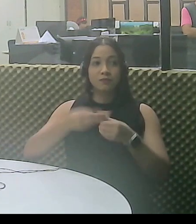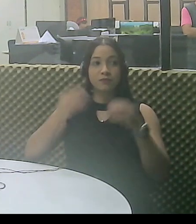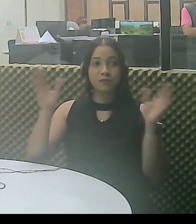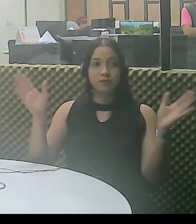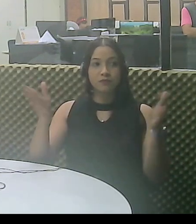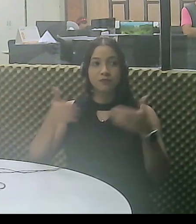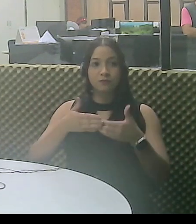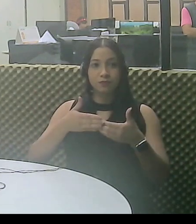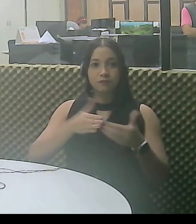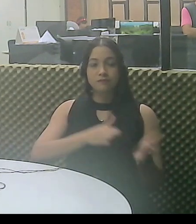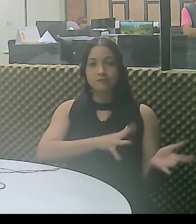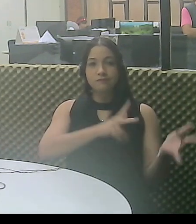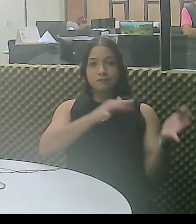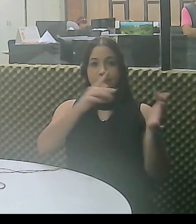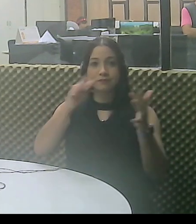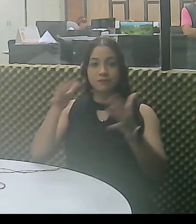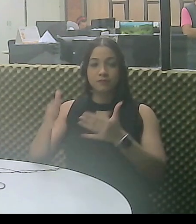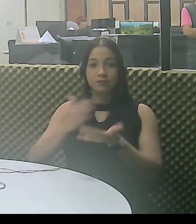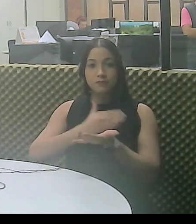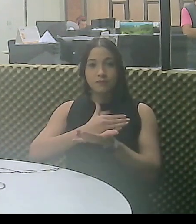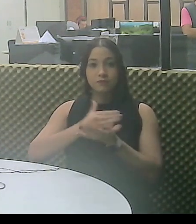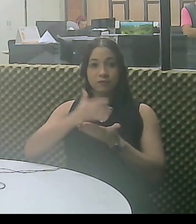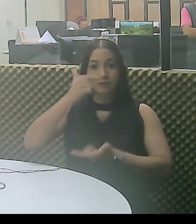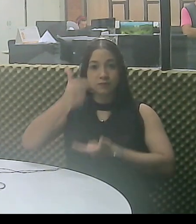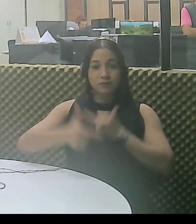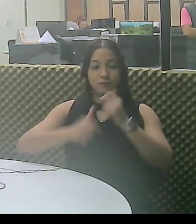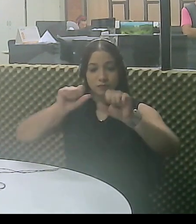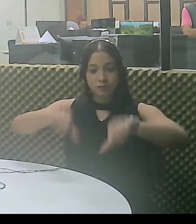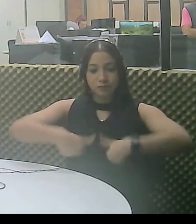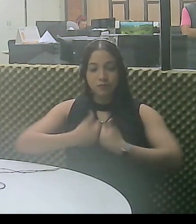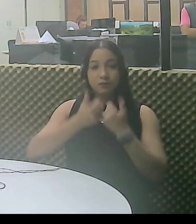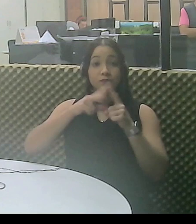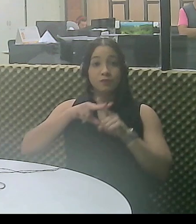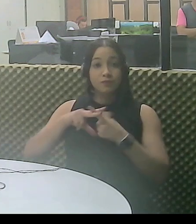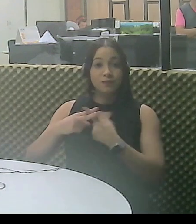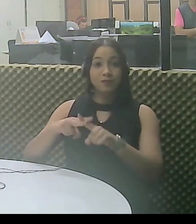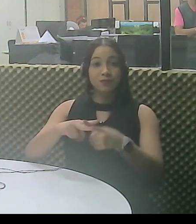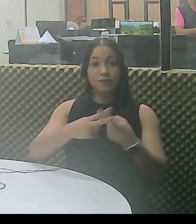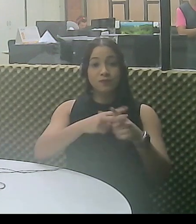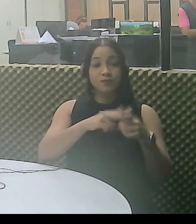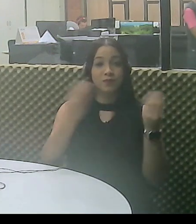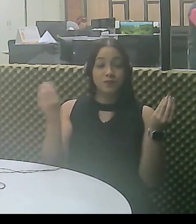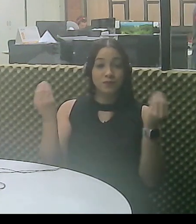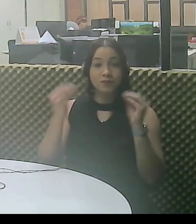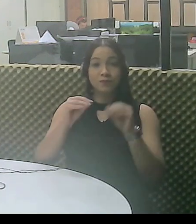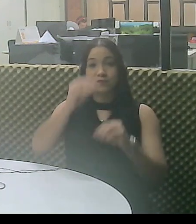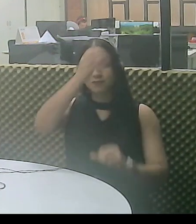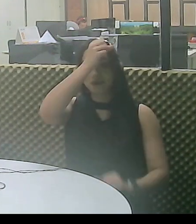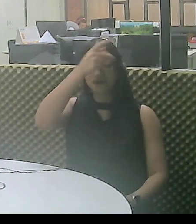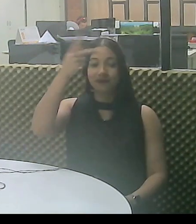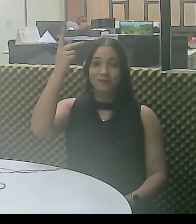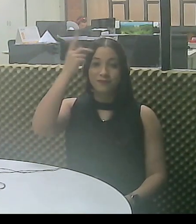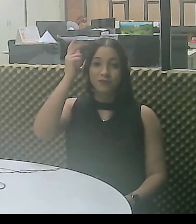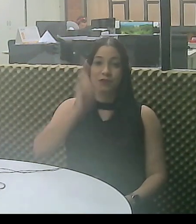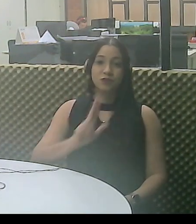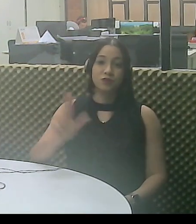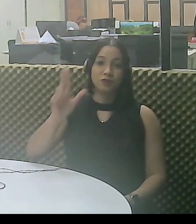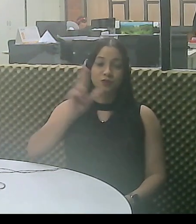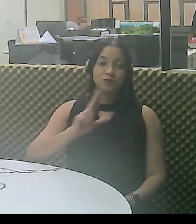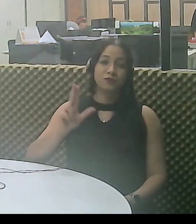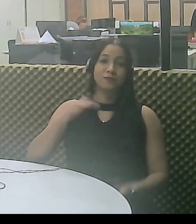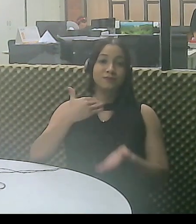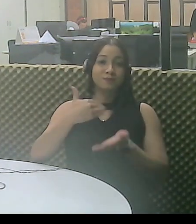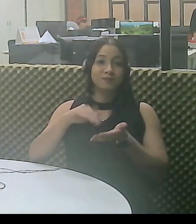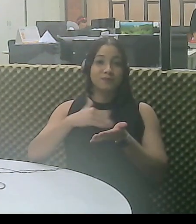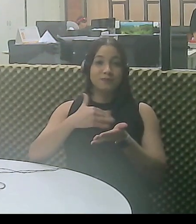fechado temporariamente para o início do serviços de melhorias que serão implementados pela Prefeitura de Uberlândia por